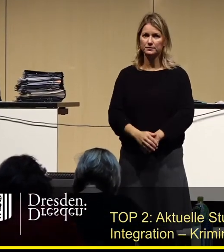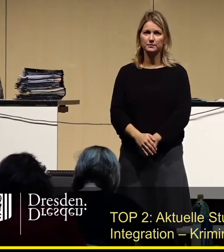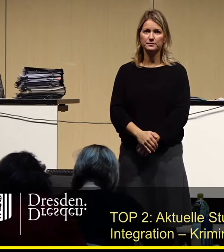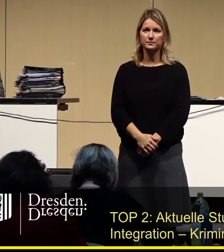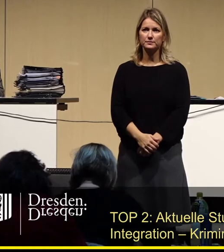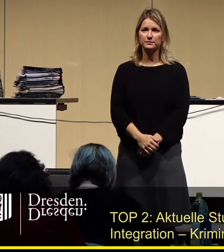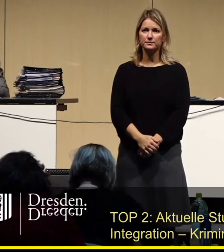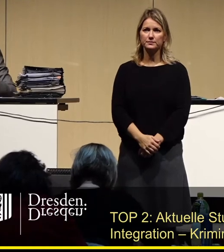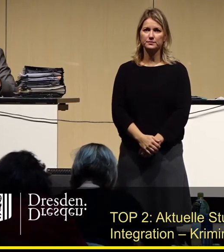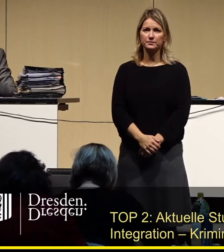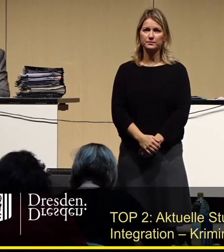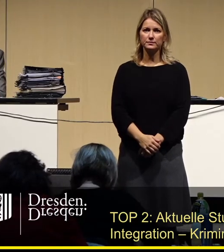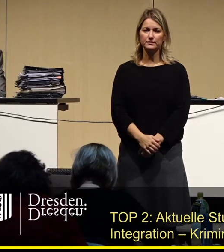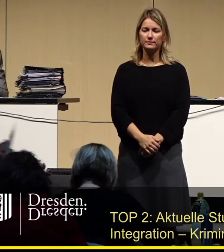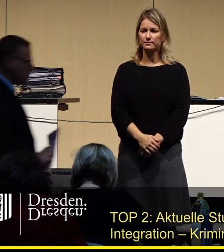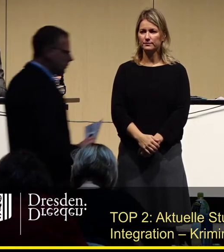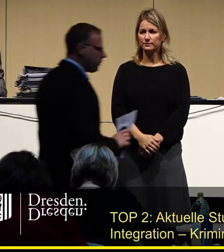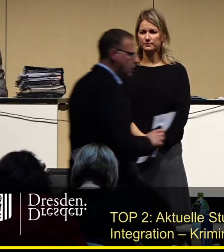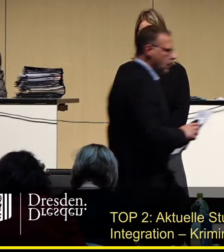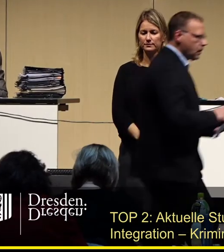bitten einzuhalten.